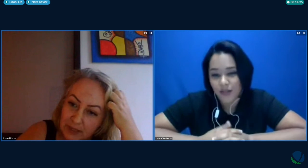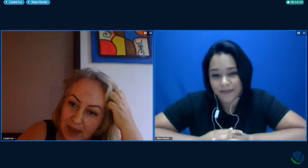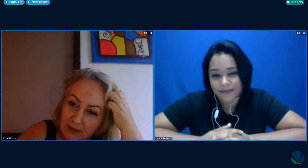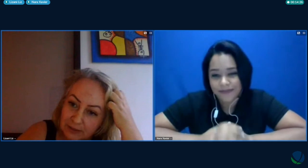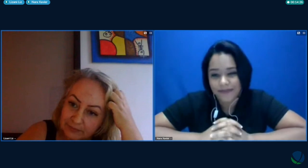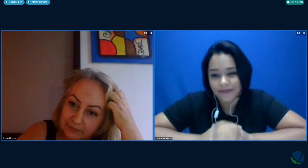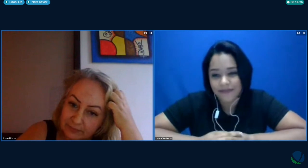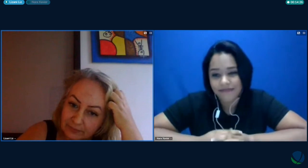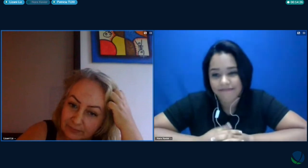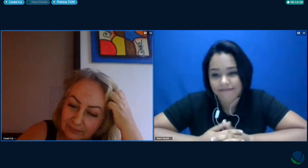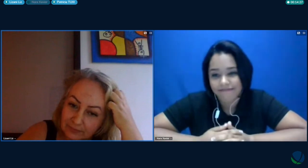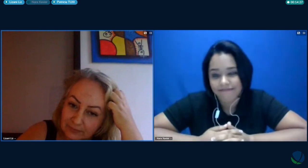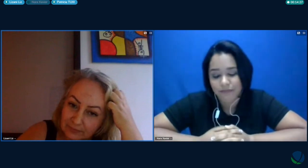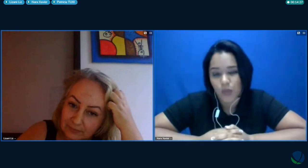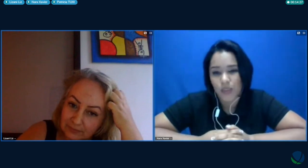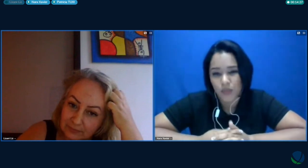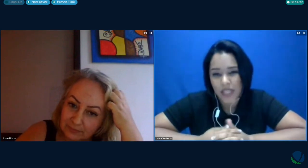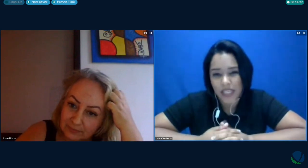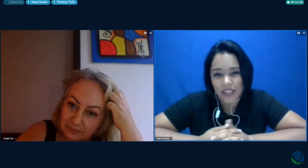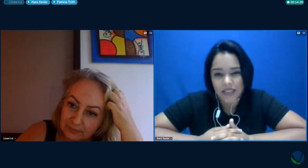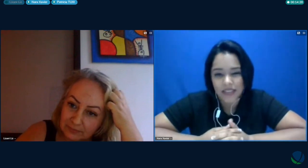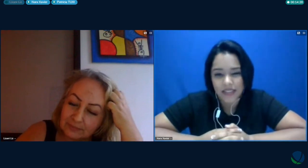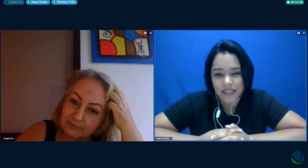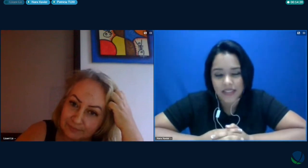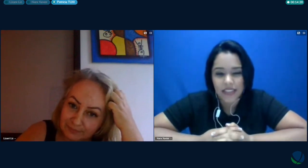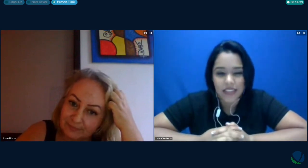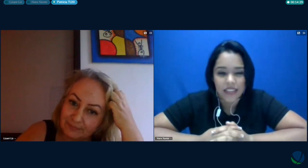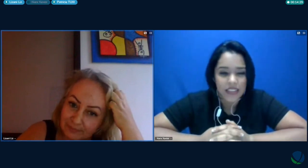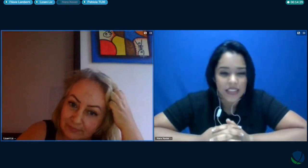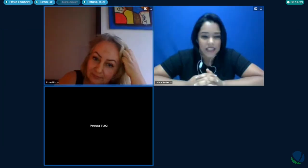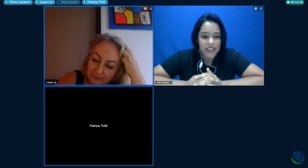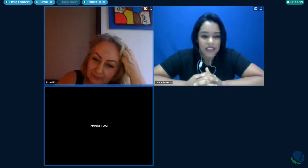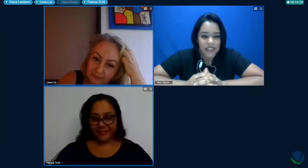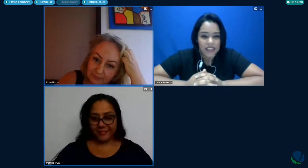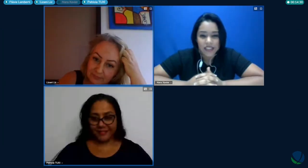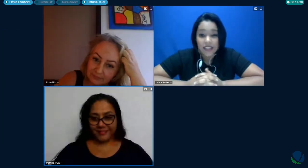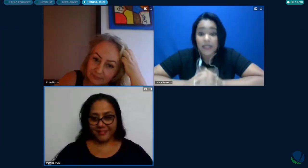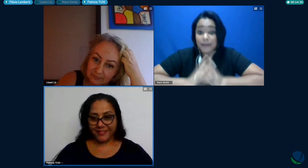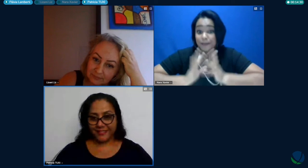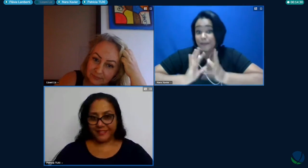Olha, que já emendava. Pois não é?